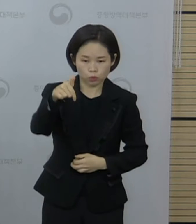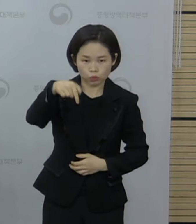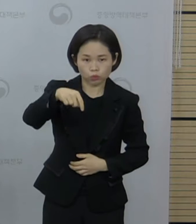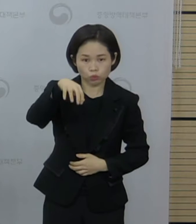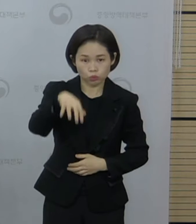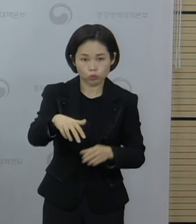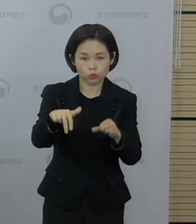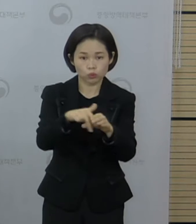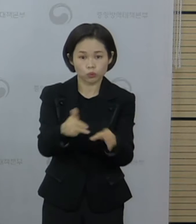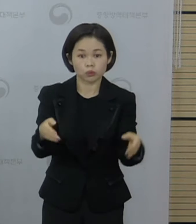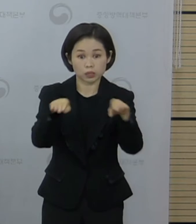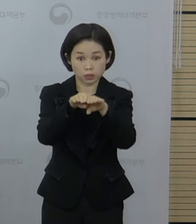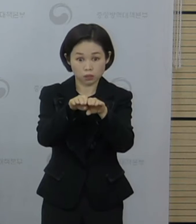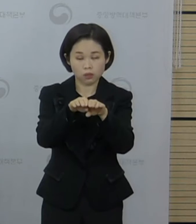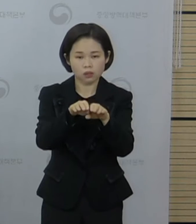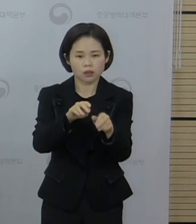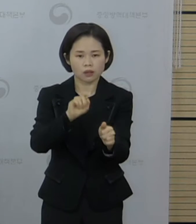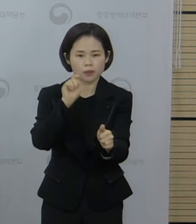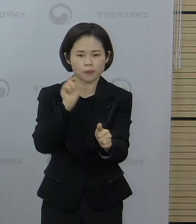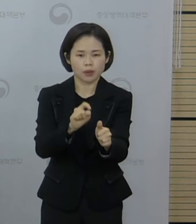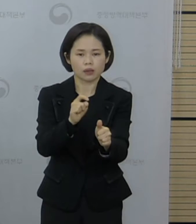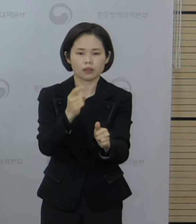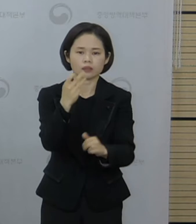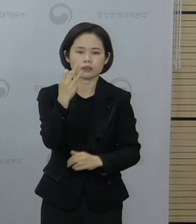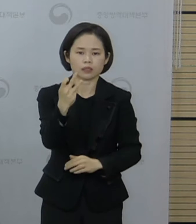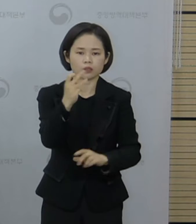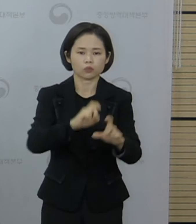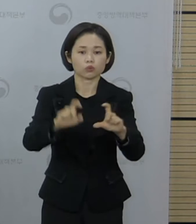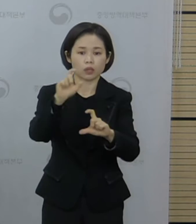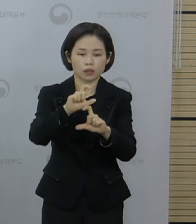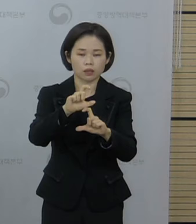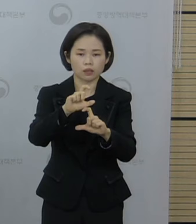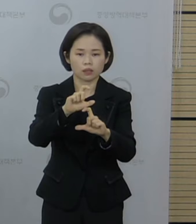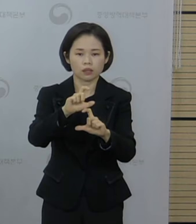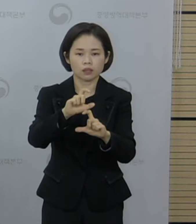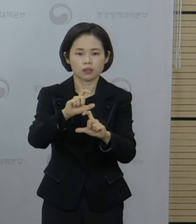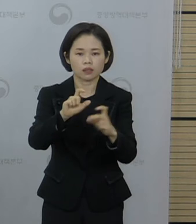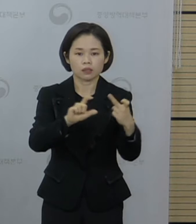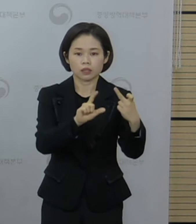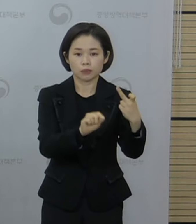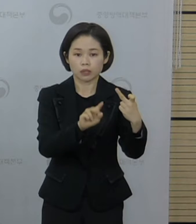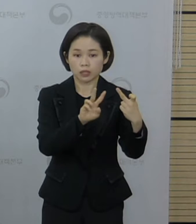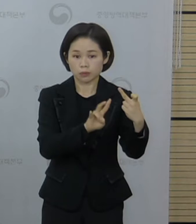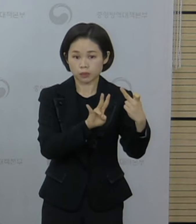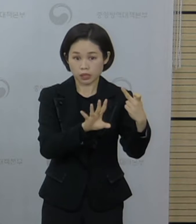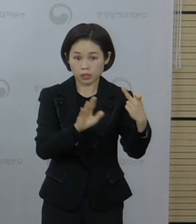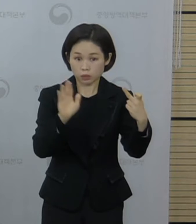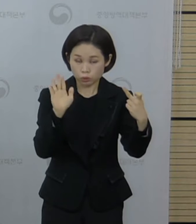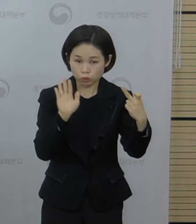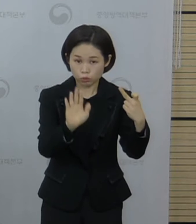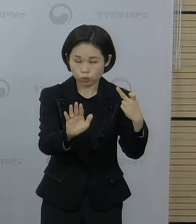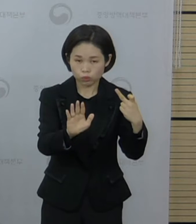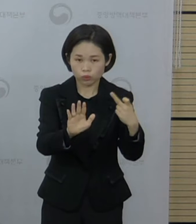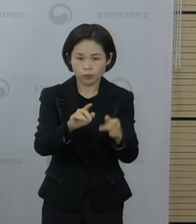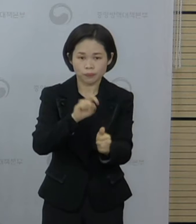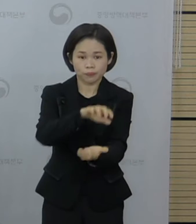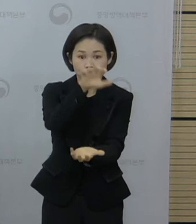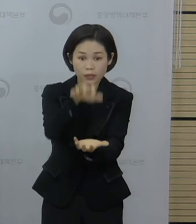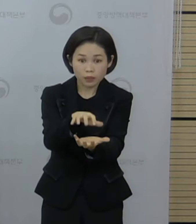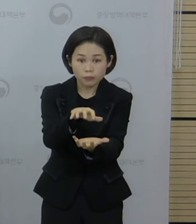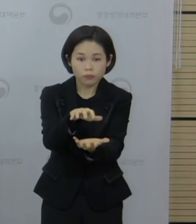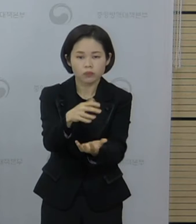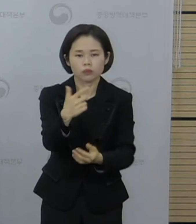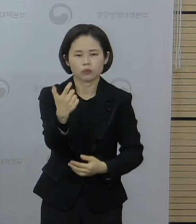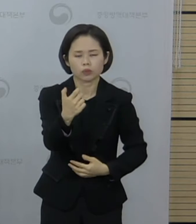관련해서 13명이 추가되어 10월 12월 24일 이후 총 누적 확진 자수는